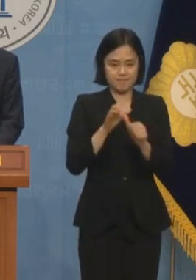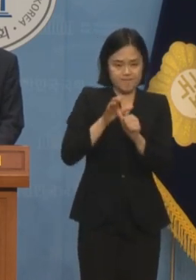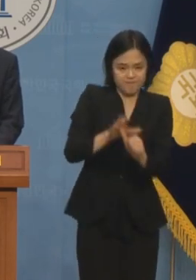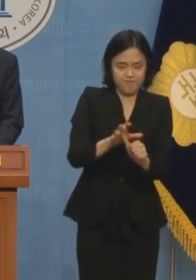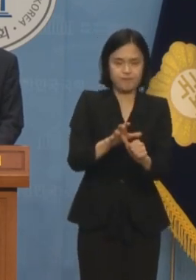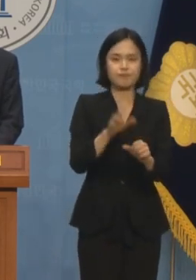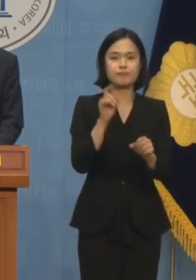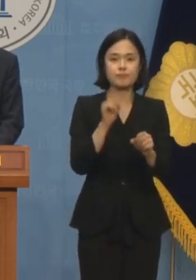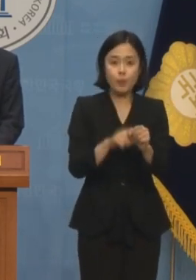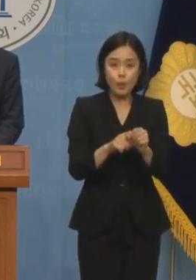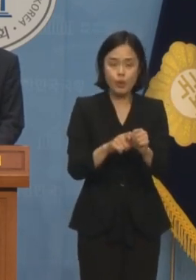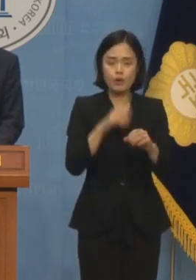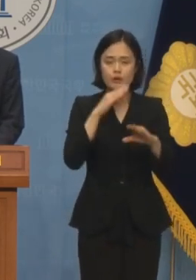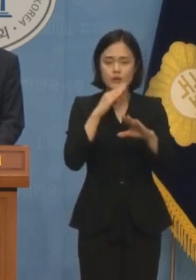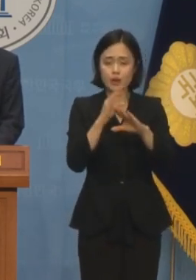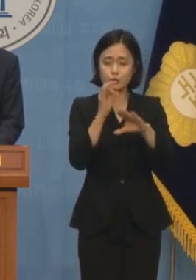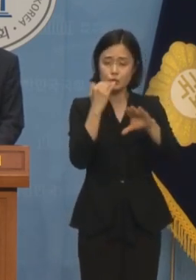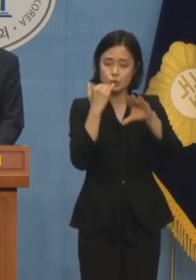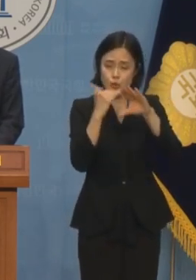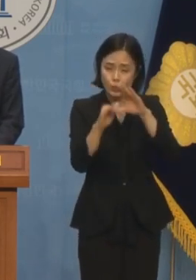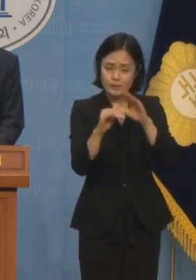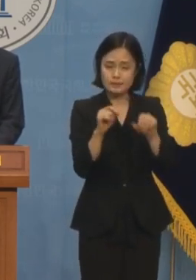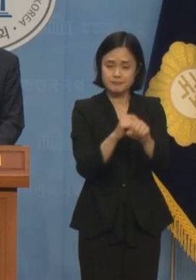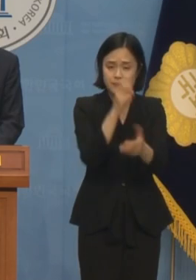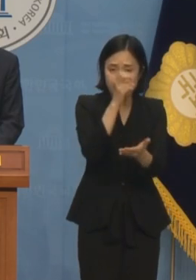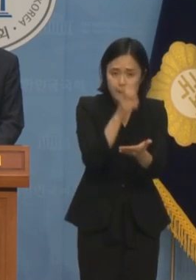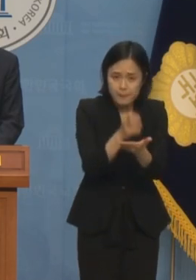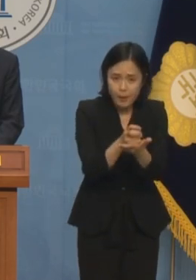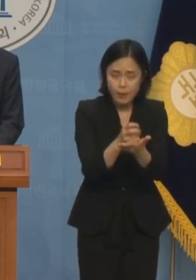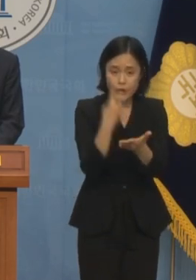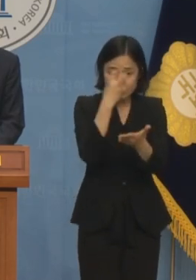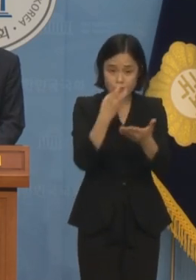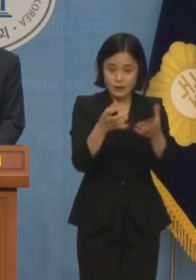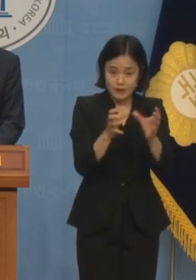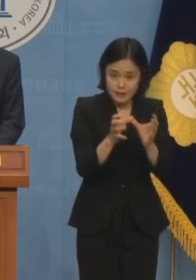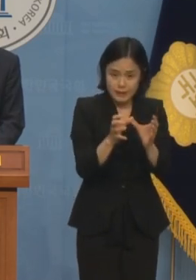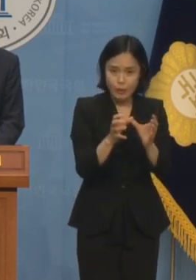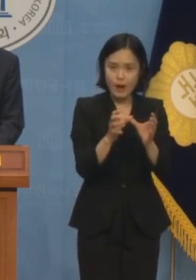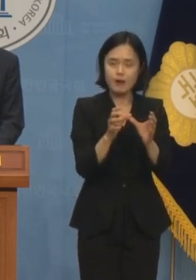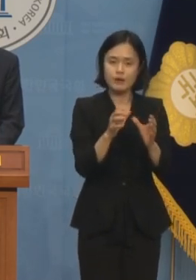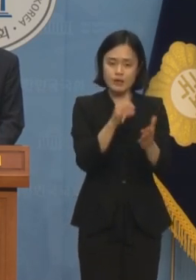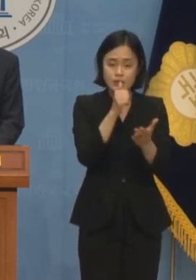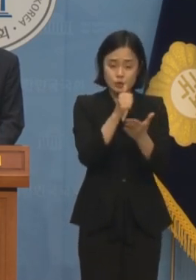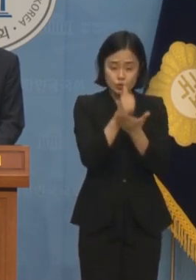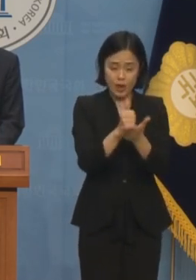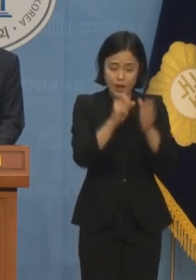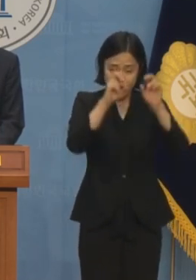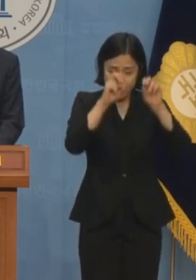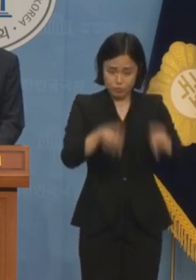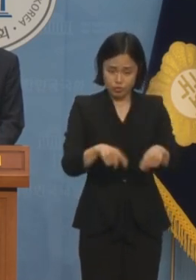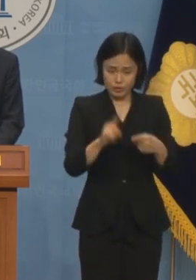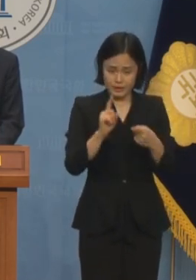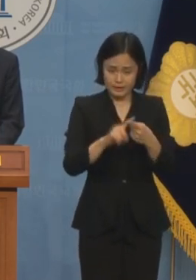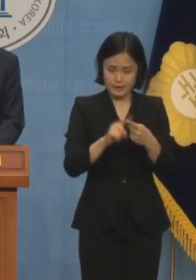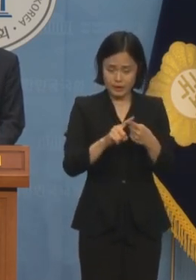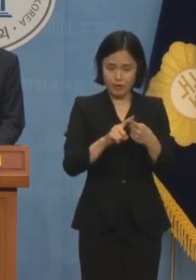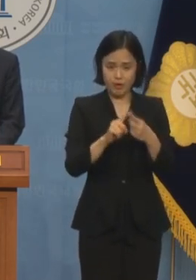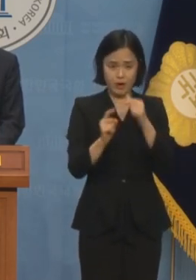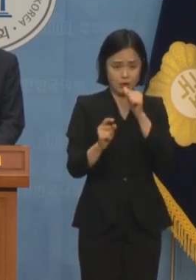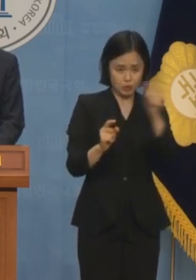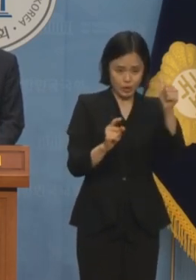대북송금특별법, 수사기관 무고죄법, 표적수사금지법 등 이른바 이재명